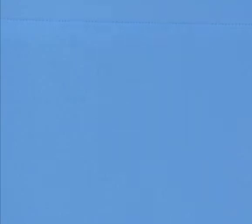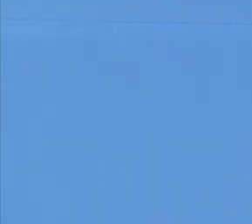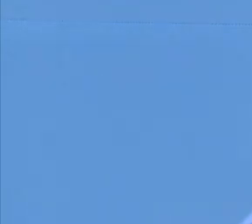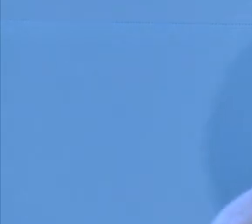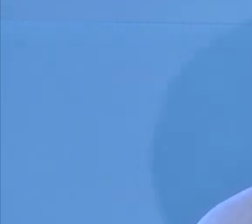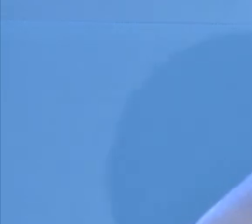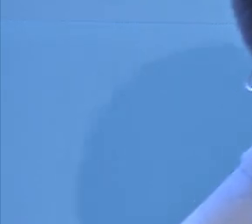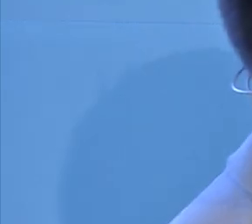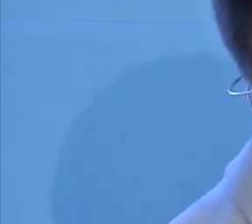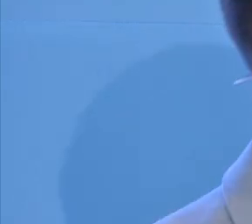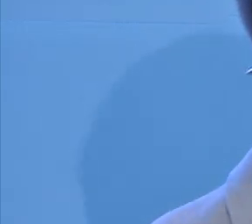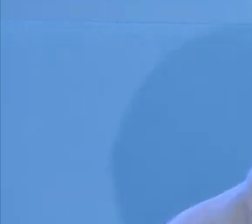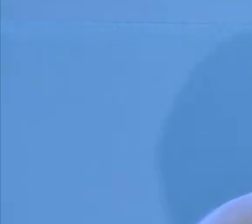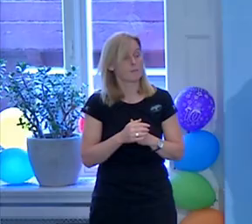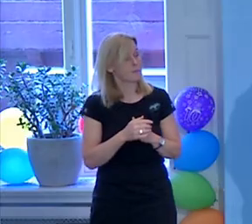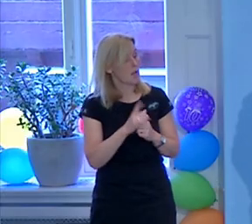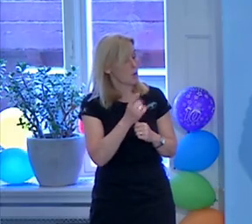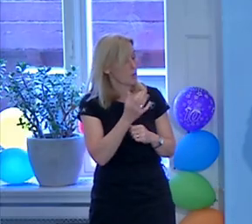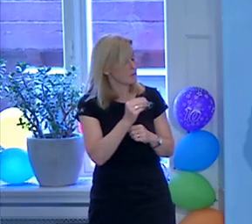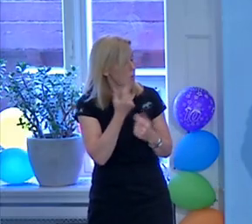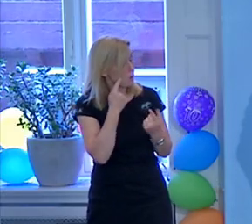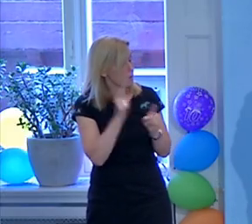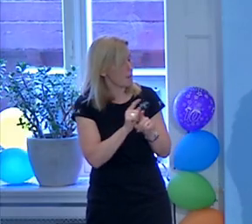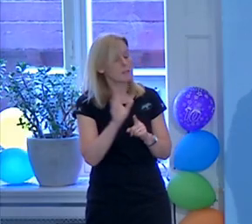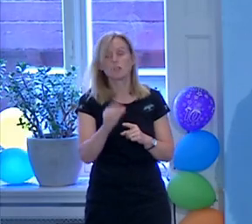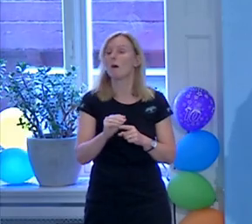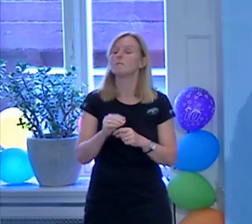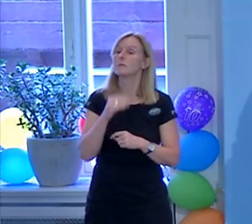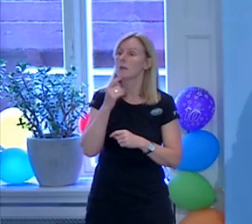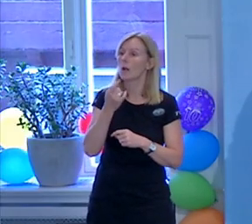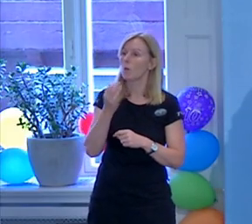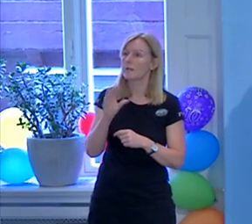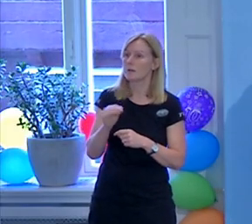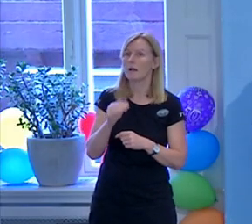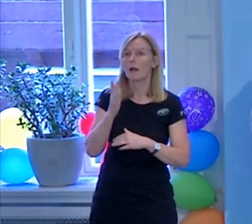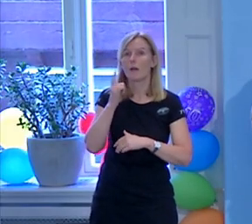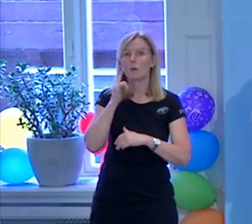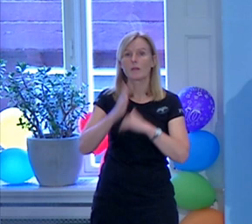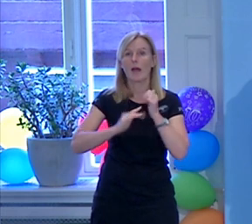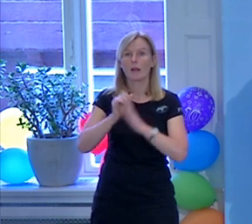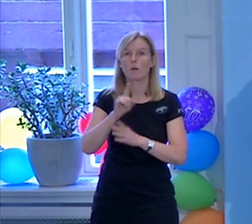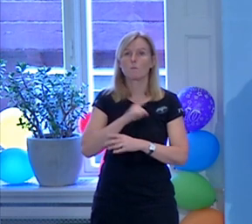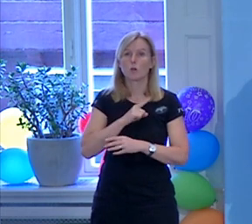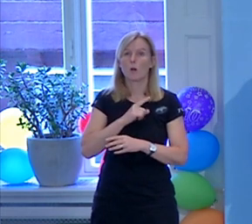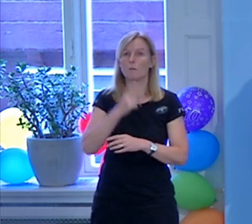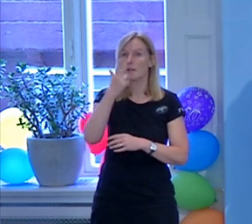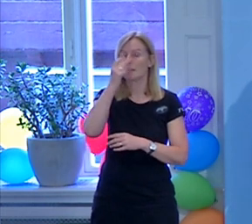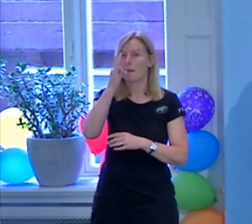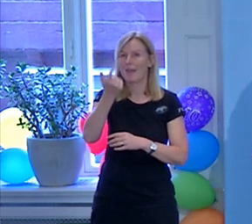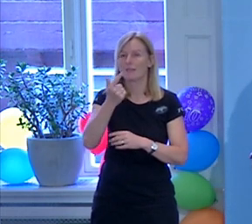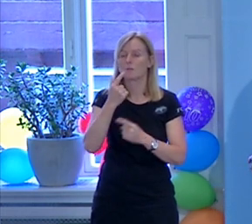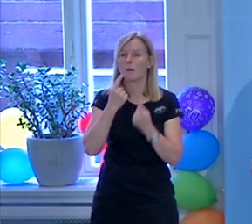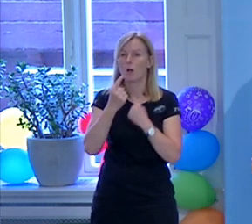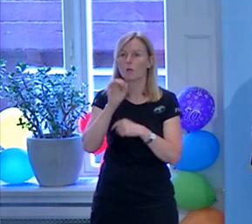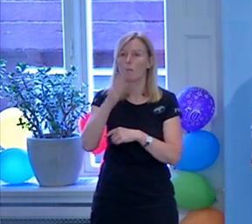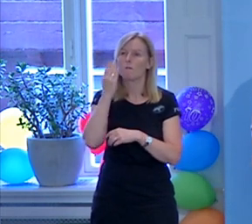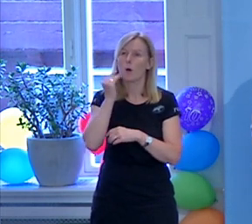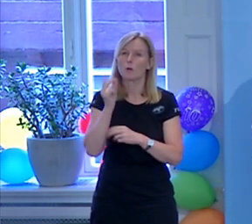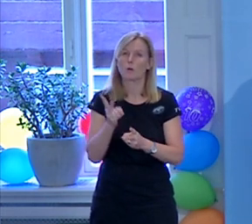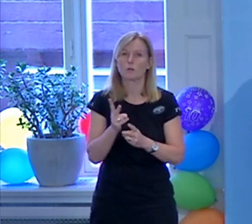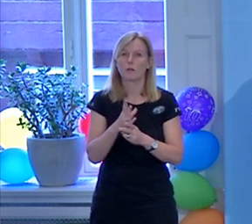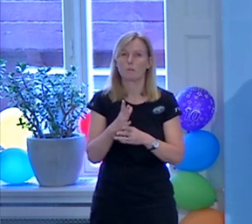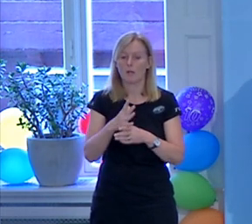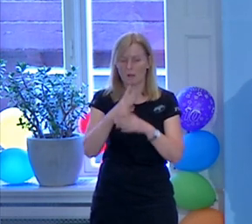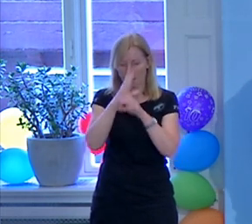Du nickar och hummar, Louise, det låter bra. Det är det. Och jag tror det handlar väldigt mycket om snabbhet också, som jag var inne på innan, att inte sätta